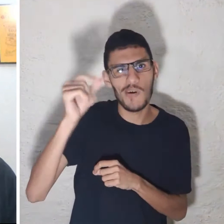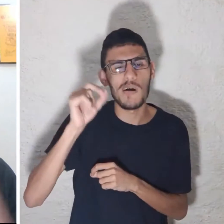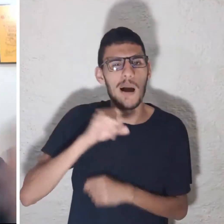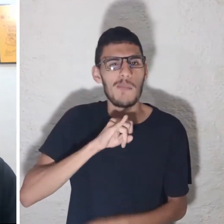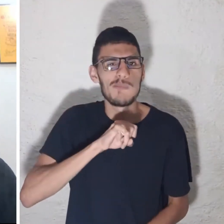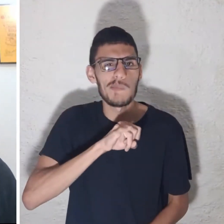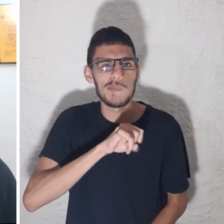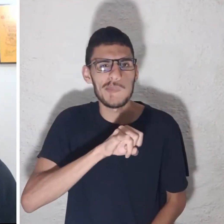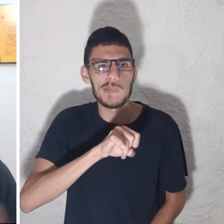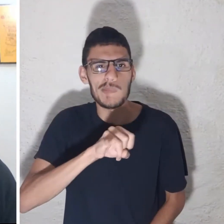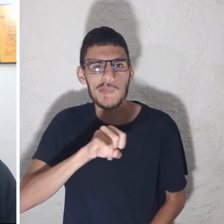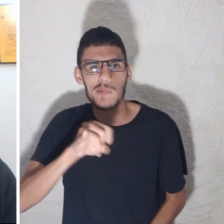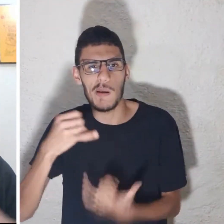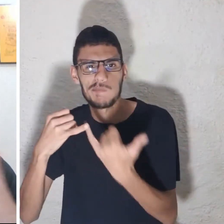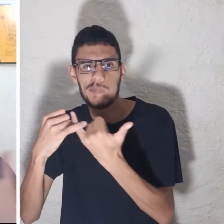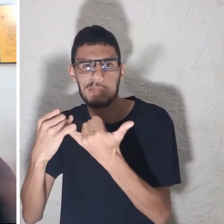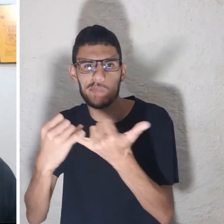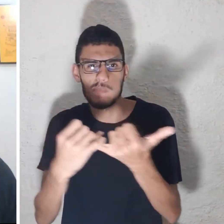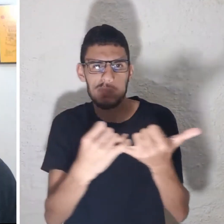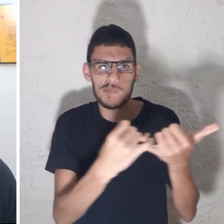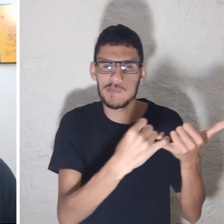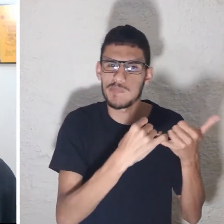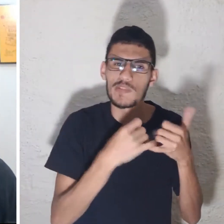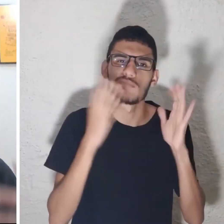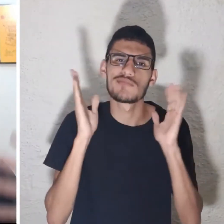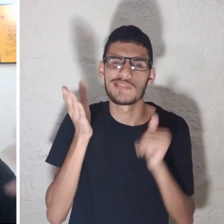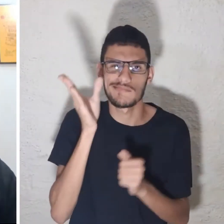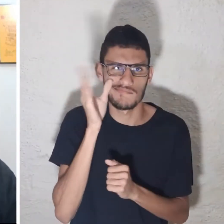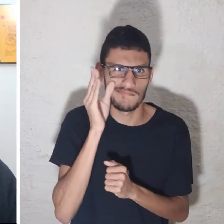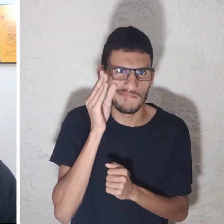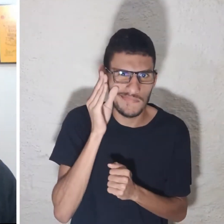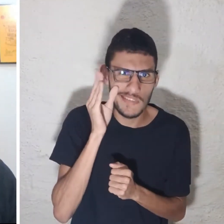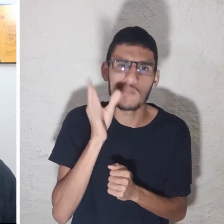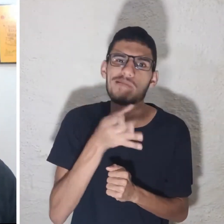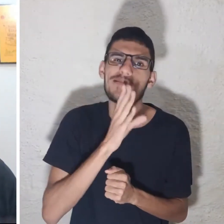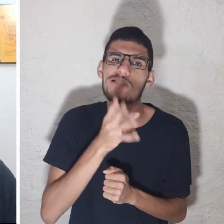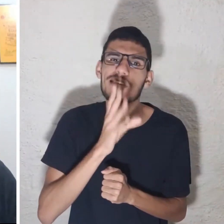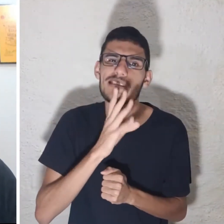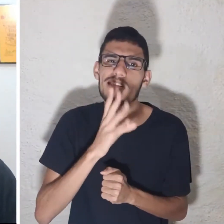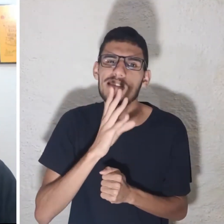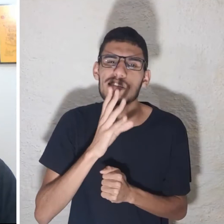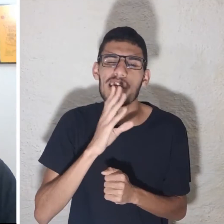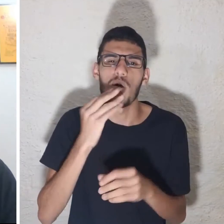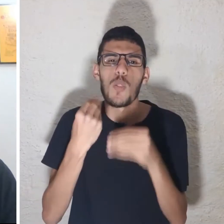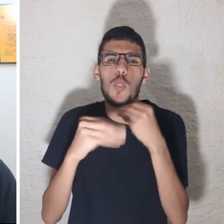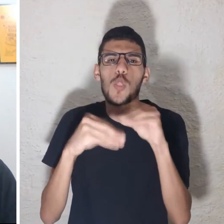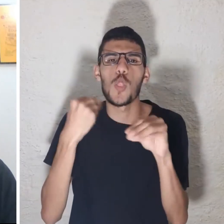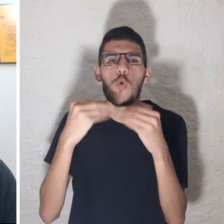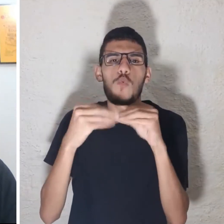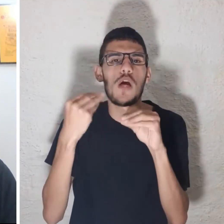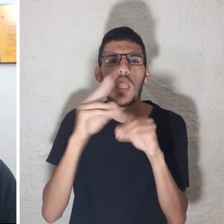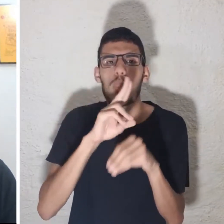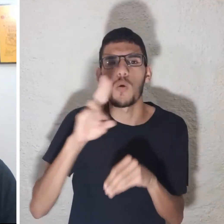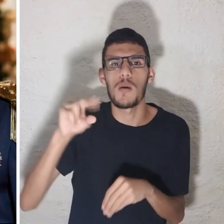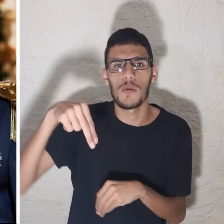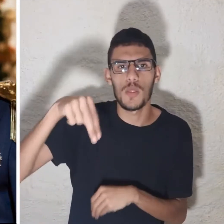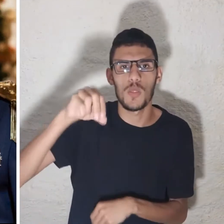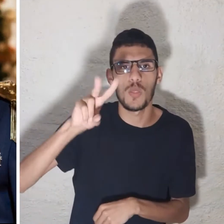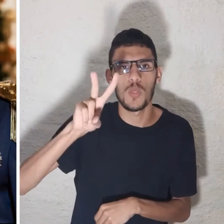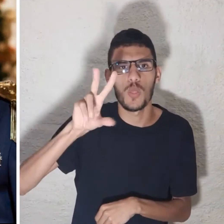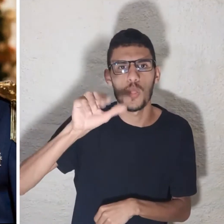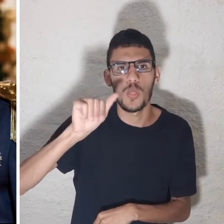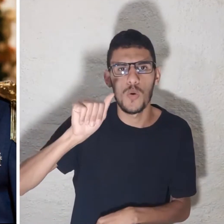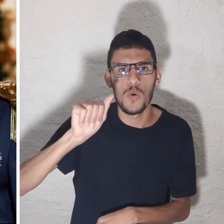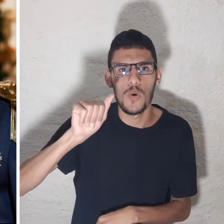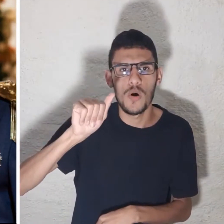ser mulherengo, né? Então, isso a gente até vê, quem assistiu O Novo Mundo, por exemplo, foi uma novela que retratou um pouco, né, do que